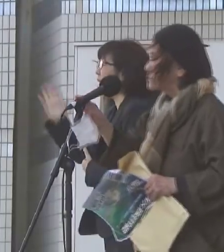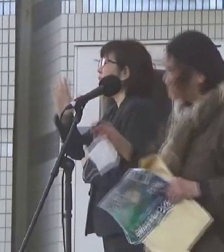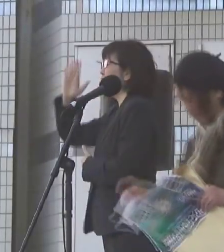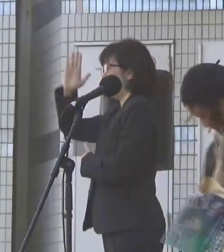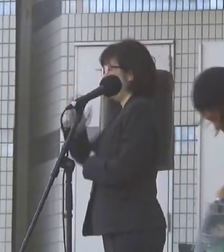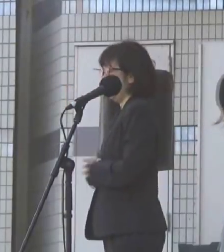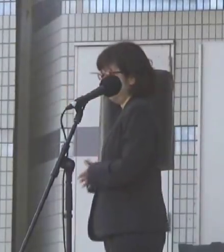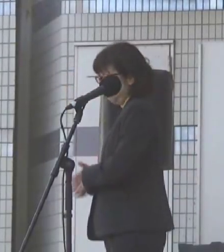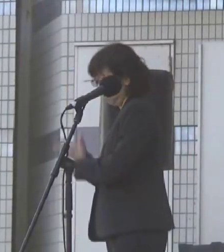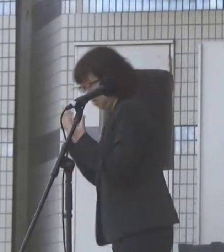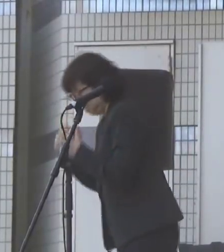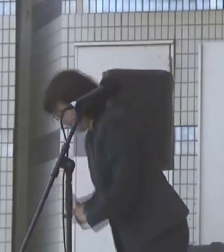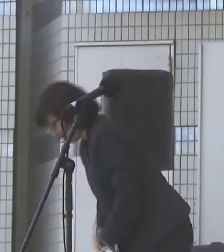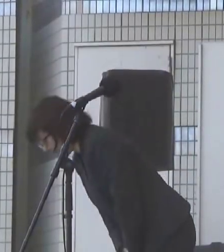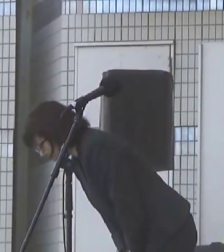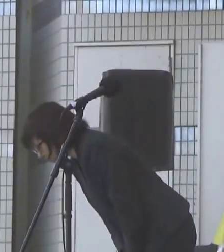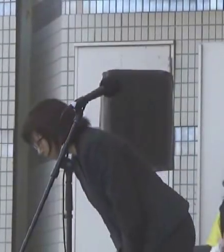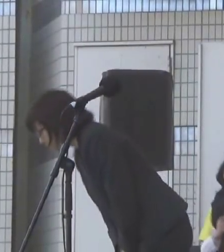以上です。